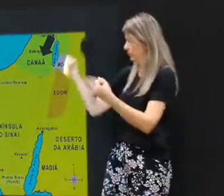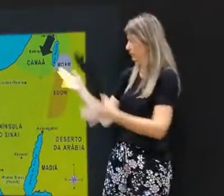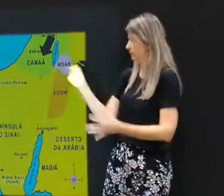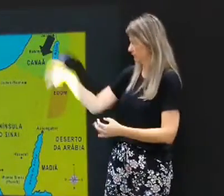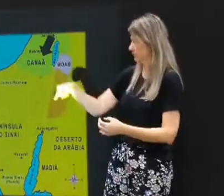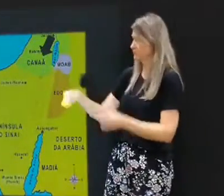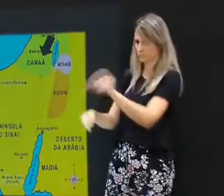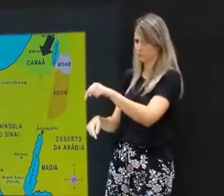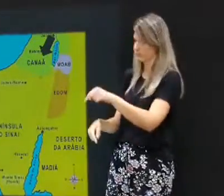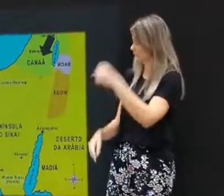cidade.